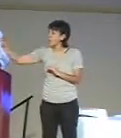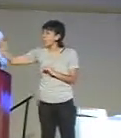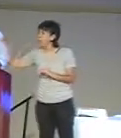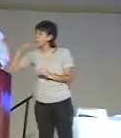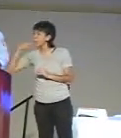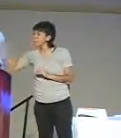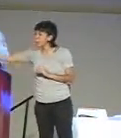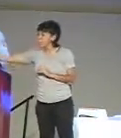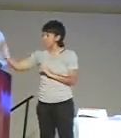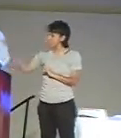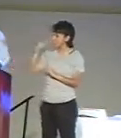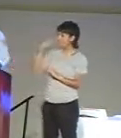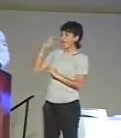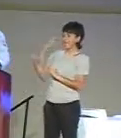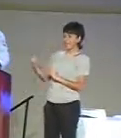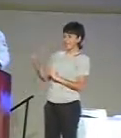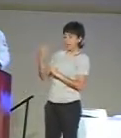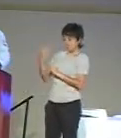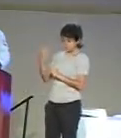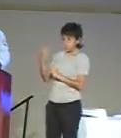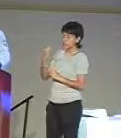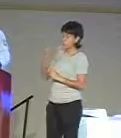Control prenatal con calidad.